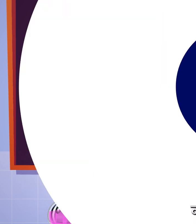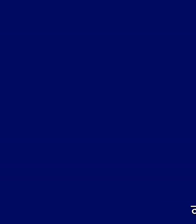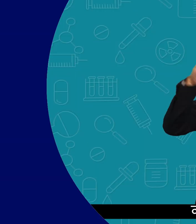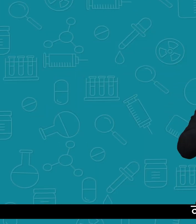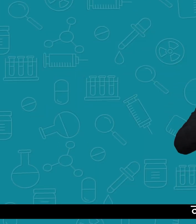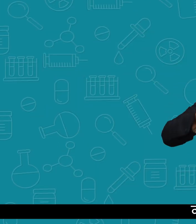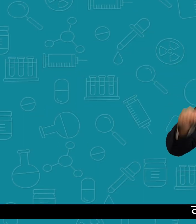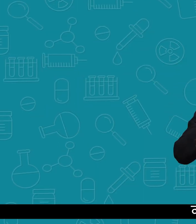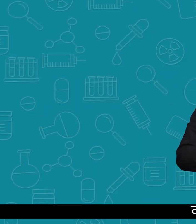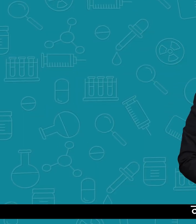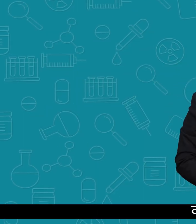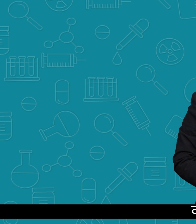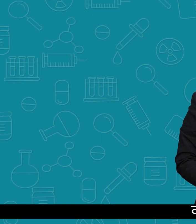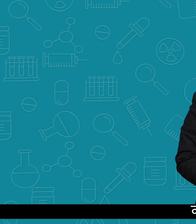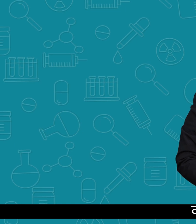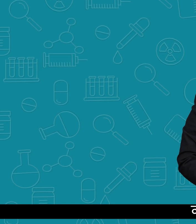नमस्कार विद्यार्थी.